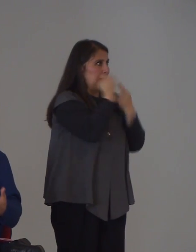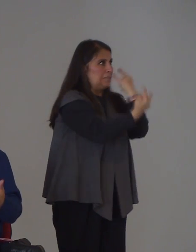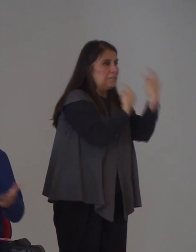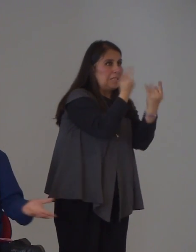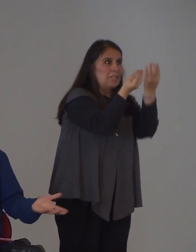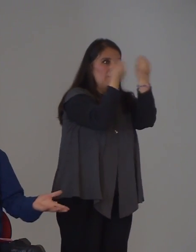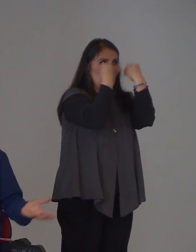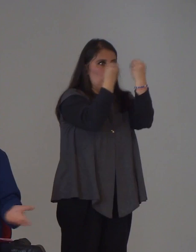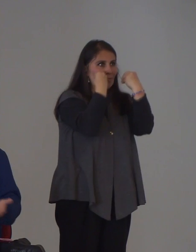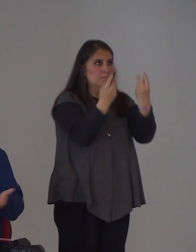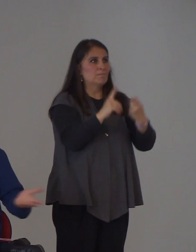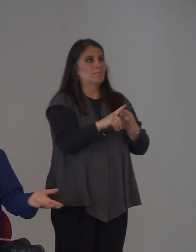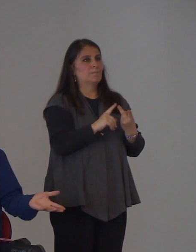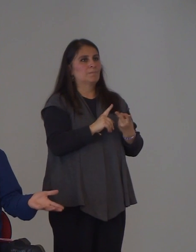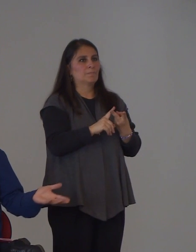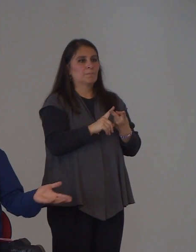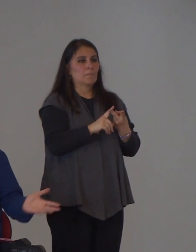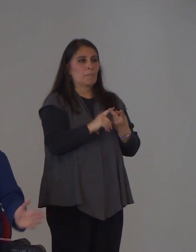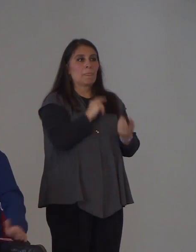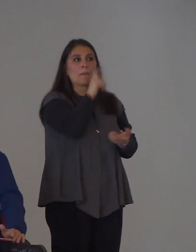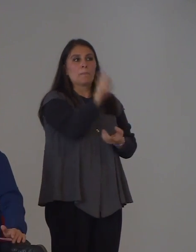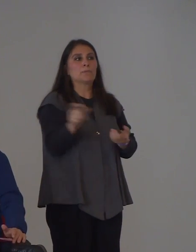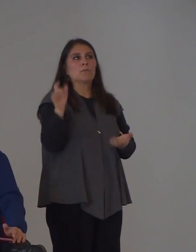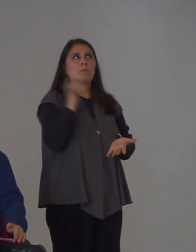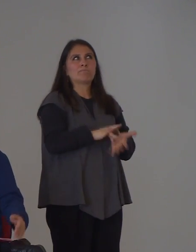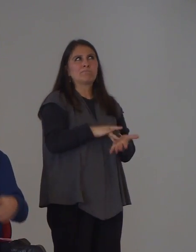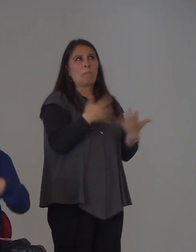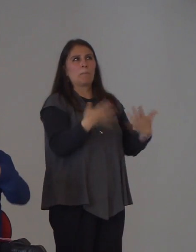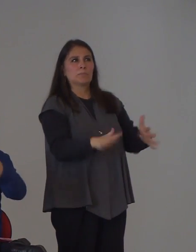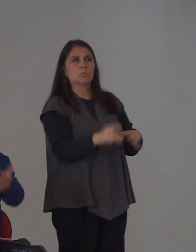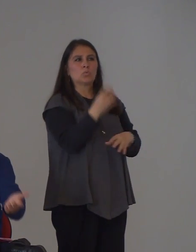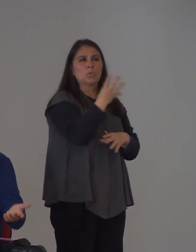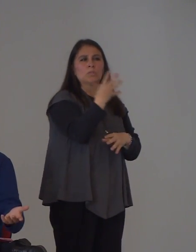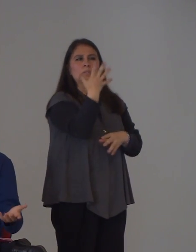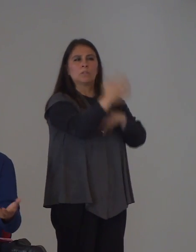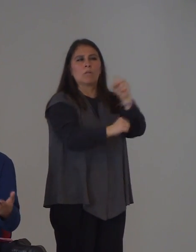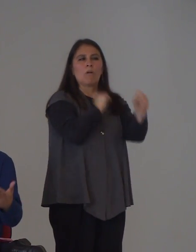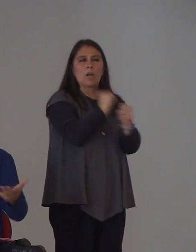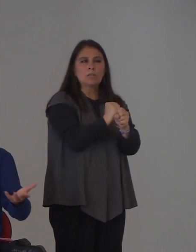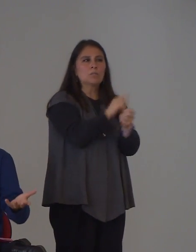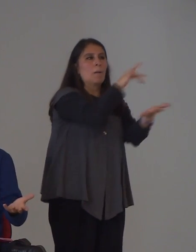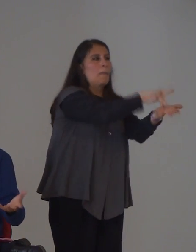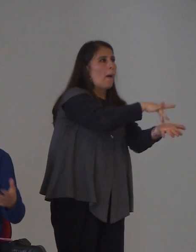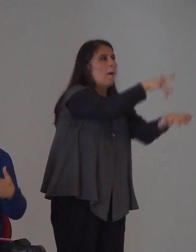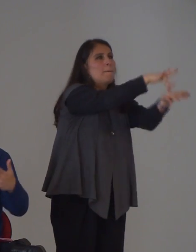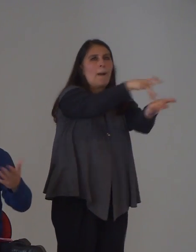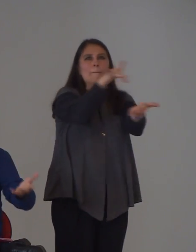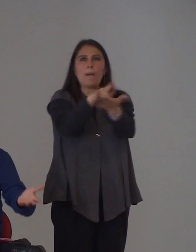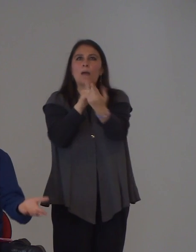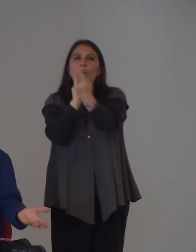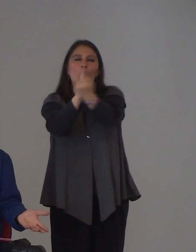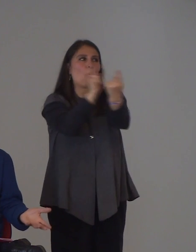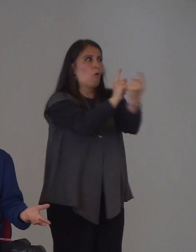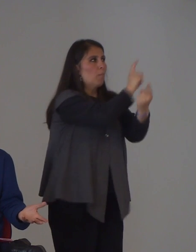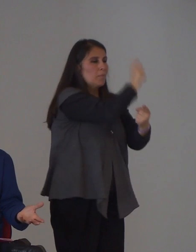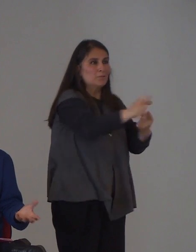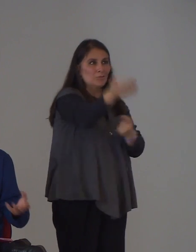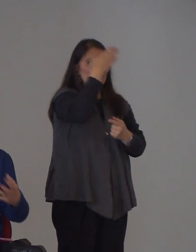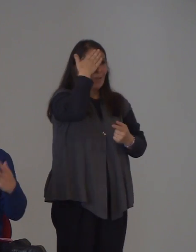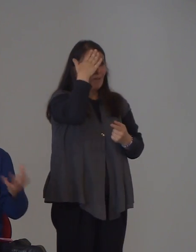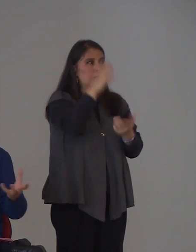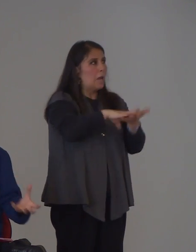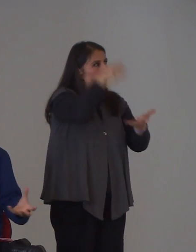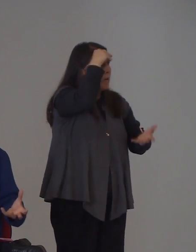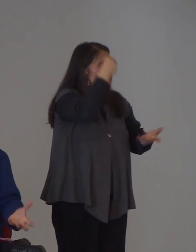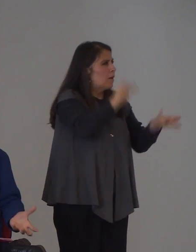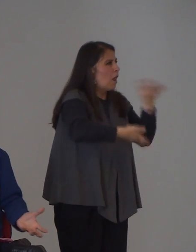interesante. Finalmente la persona está ahí 4 o 5 años manteniendo conversaciones con personas que saben y que se preocupan de que aprendan,